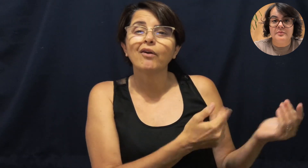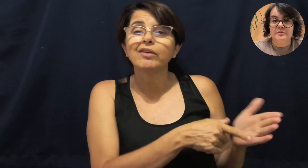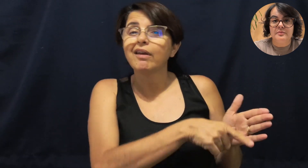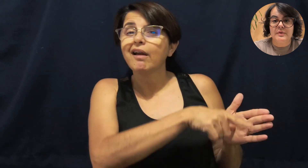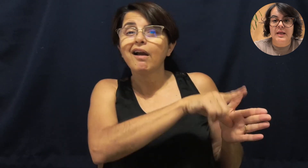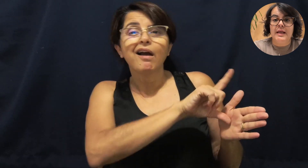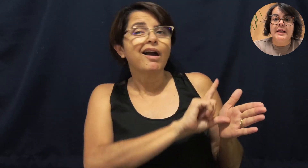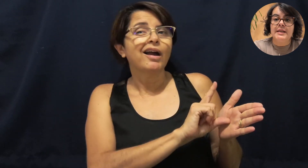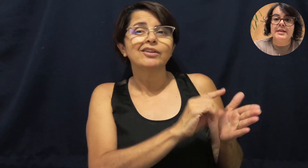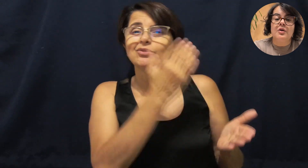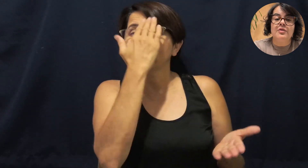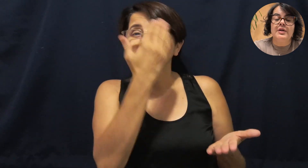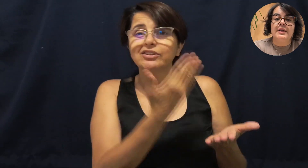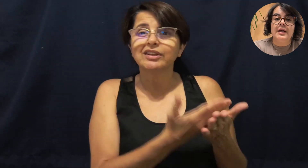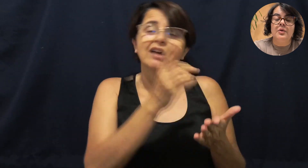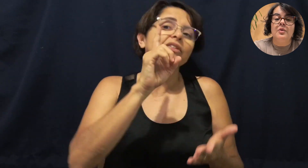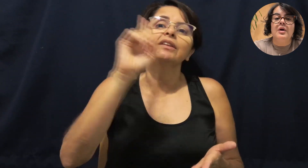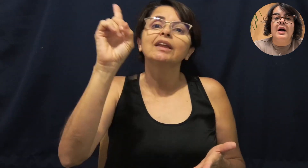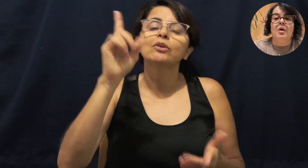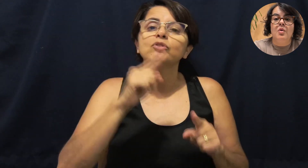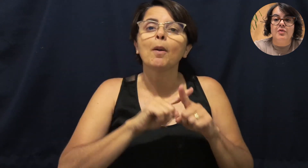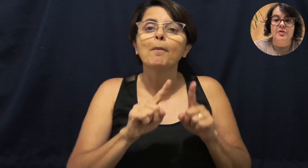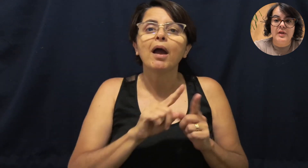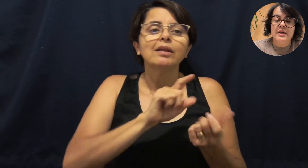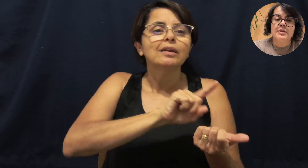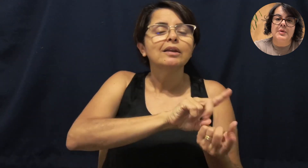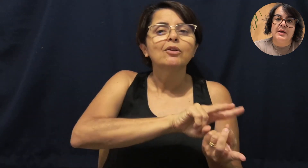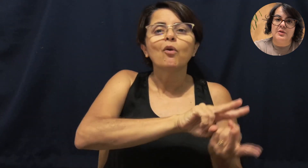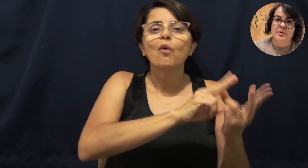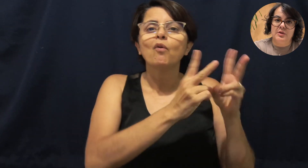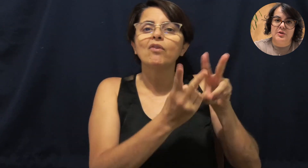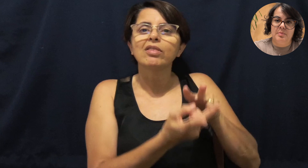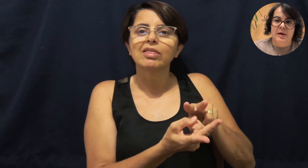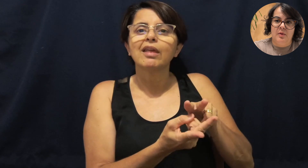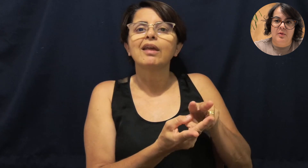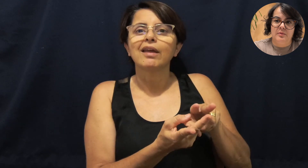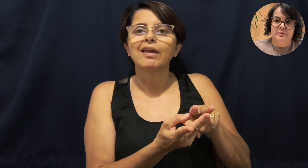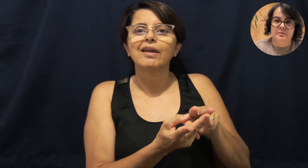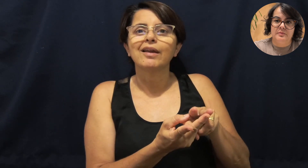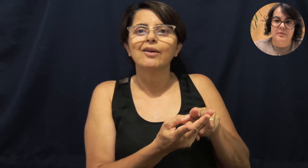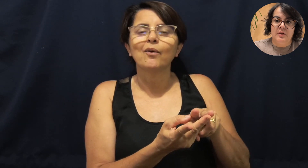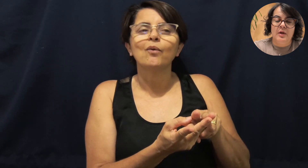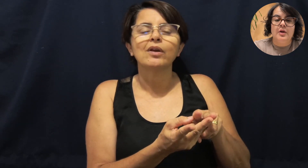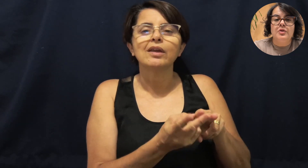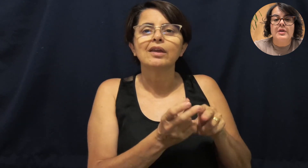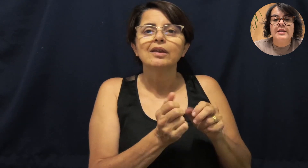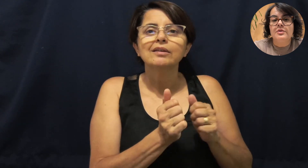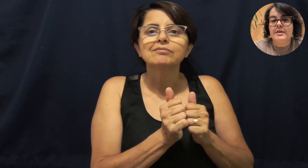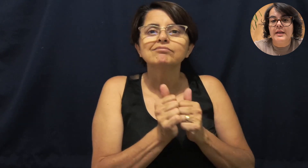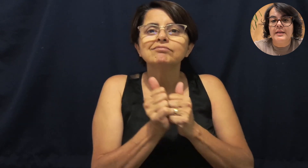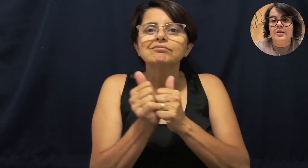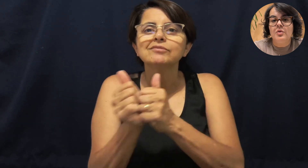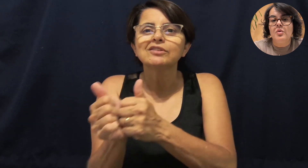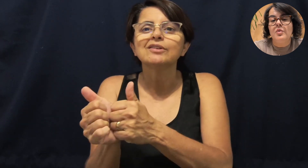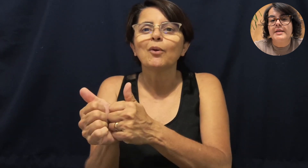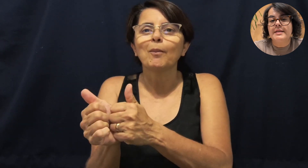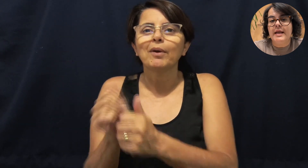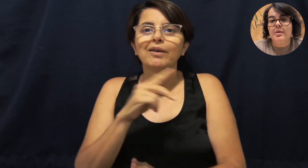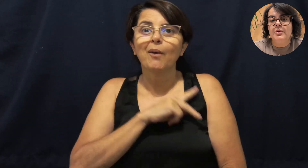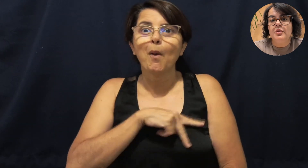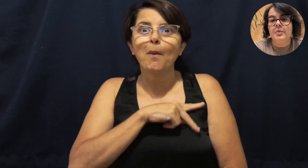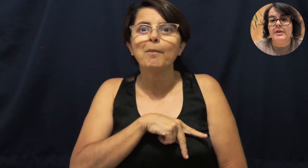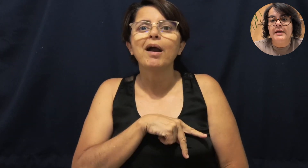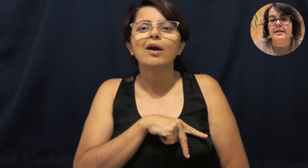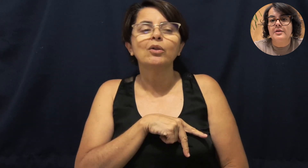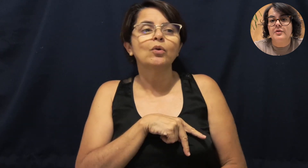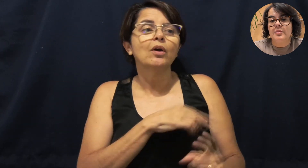pagão que se converteu ao ouvir as pregações de Paulo, tornando-se então um